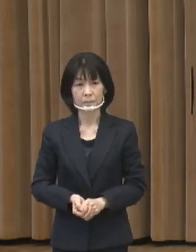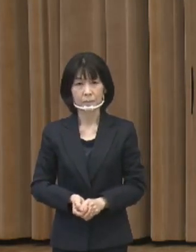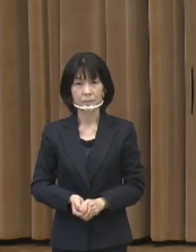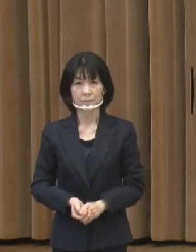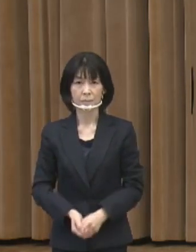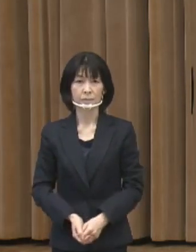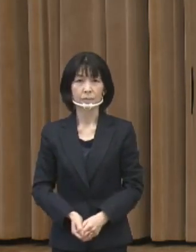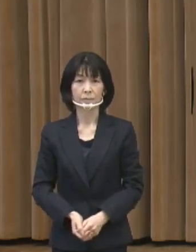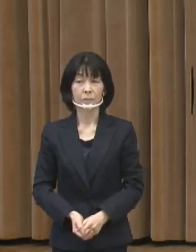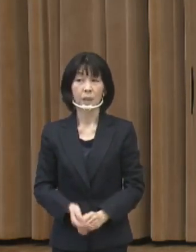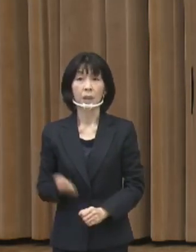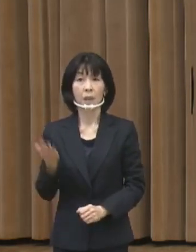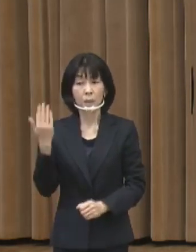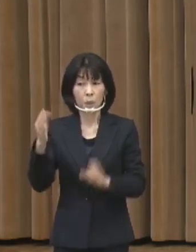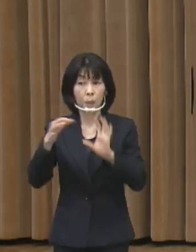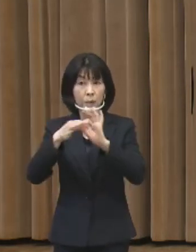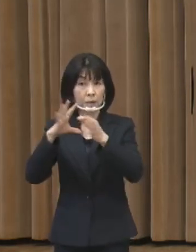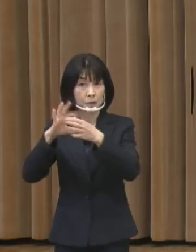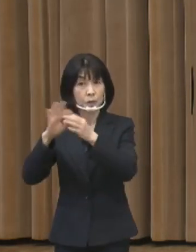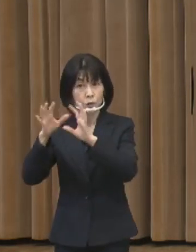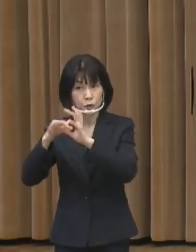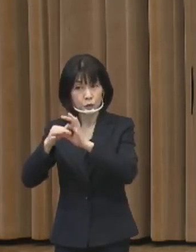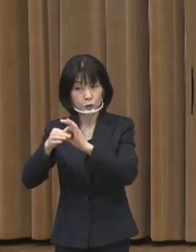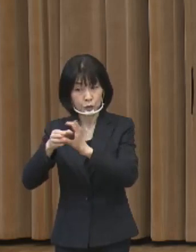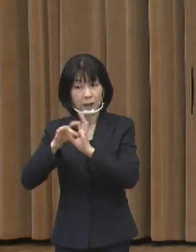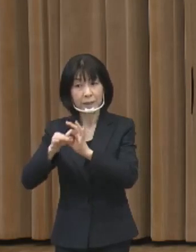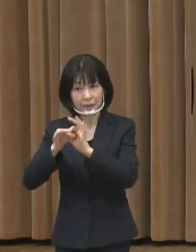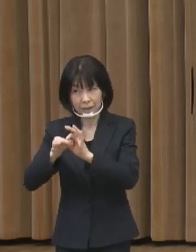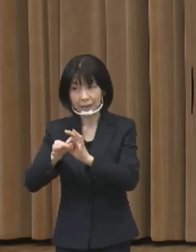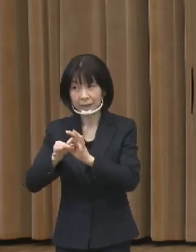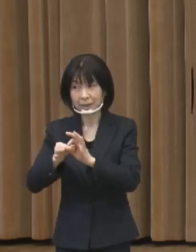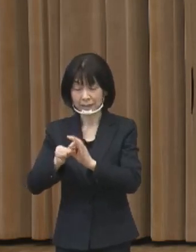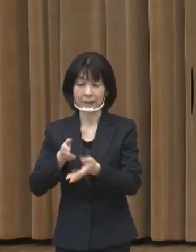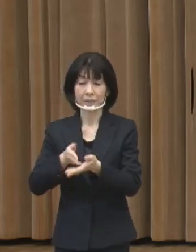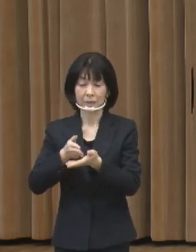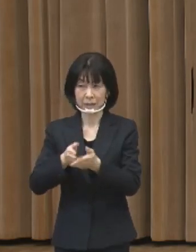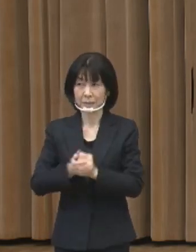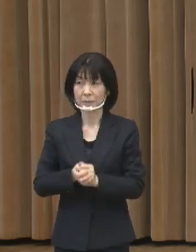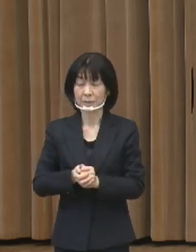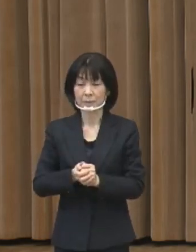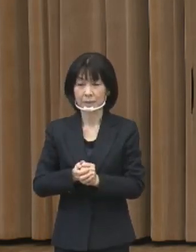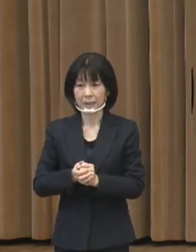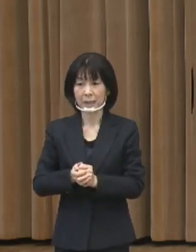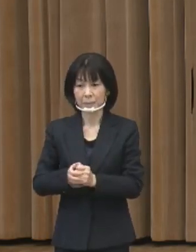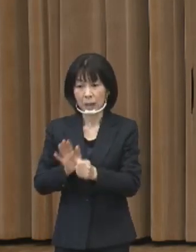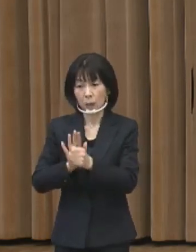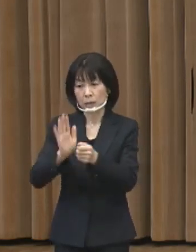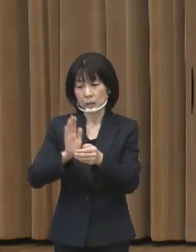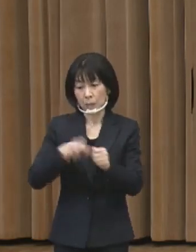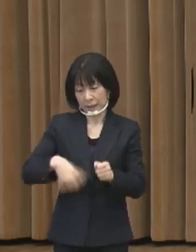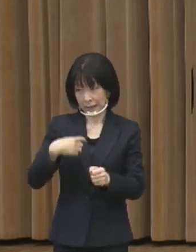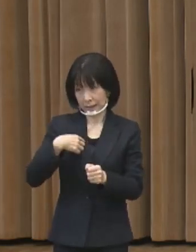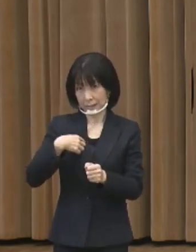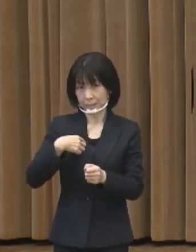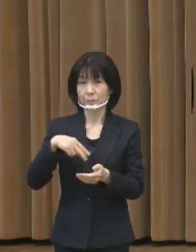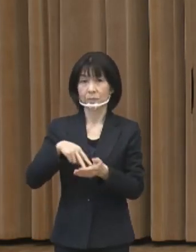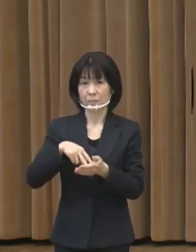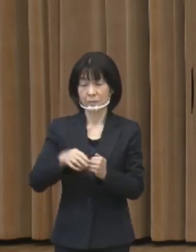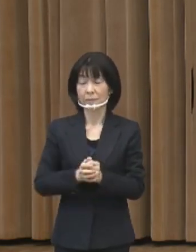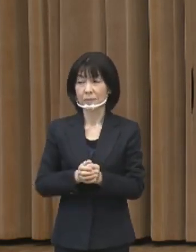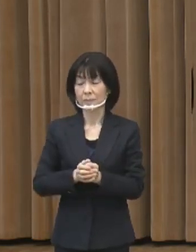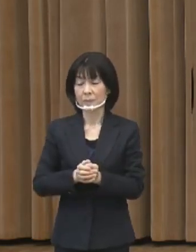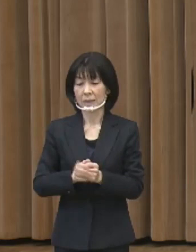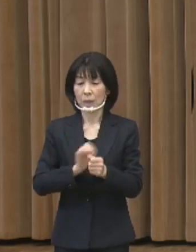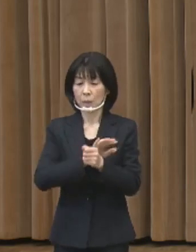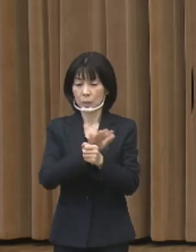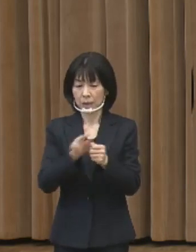この先ほどのオリンピックの話関連すると言ったのであえて申し上げますけれども、ホスト県としてやはりそのコロ